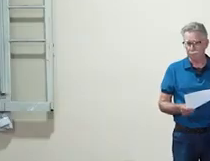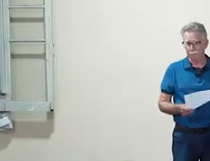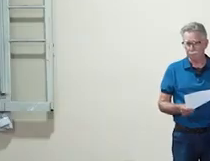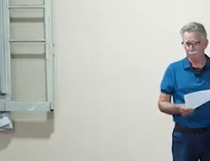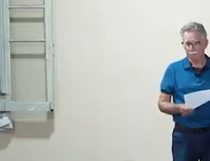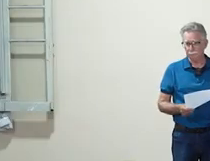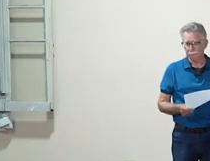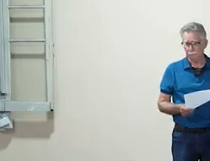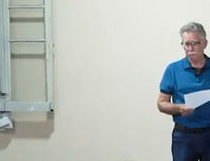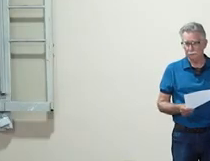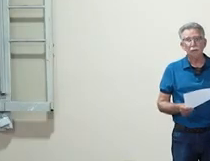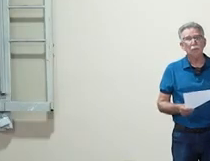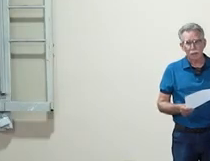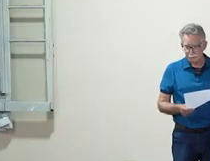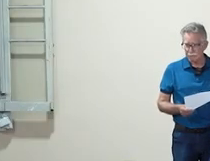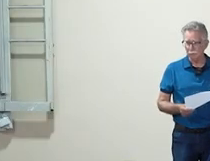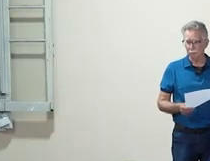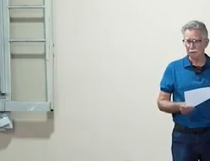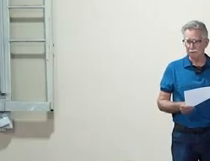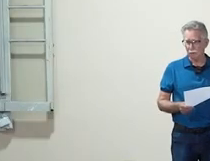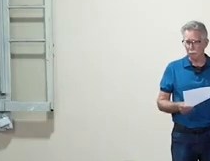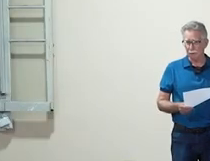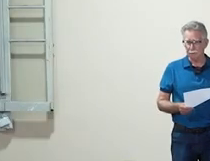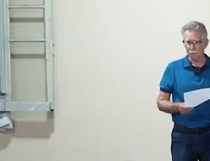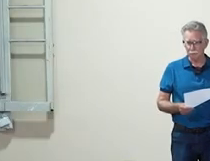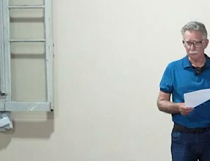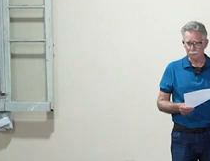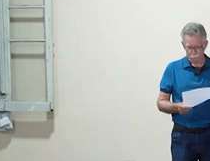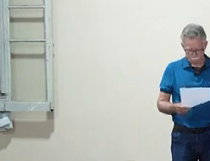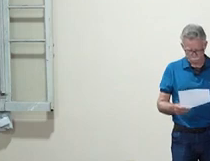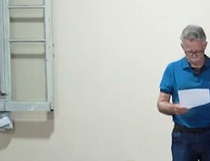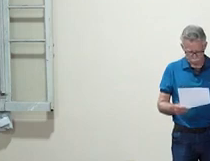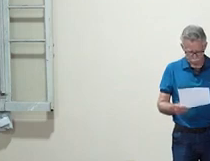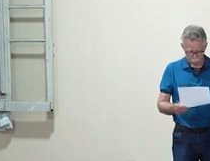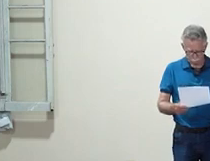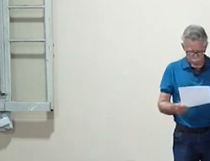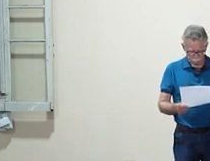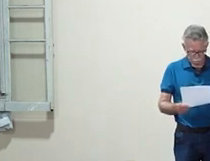mesa. E há uma razão especial para isso.